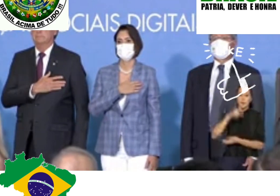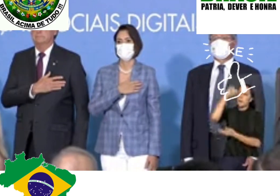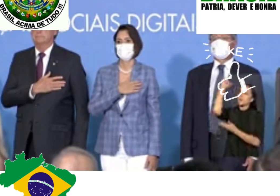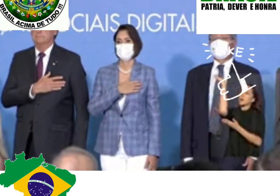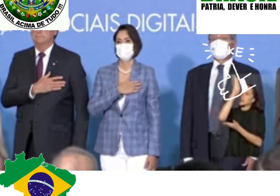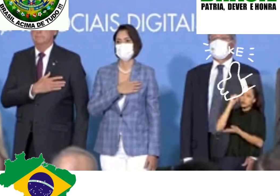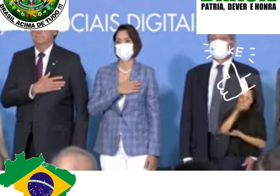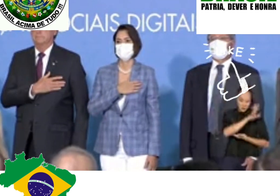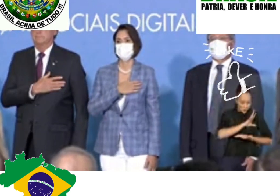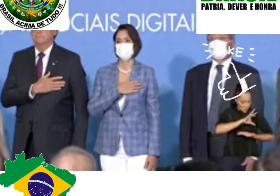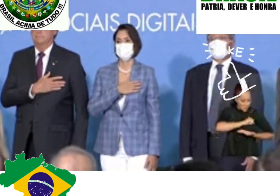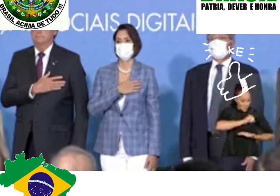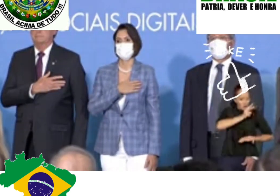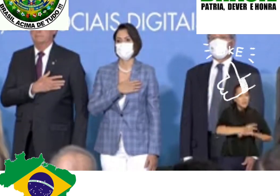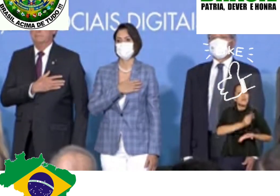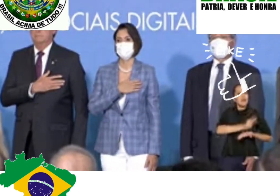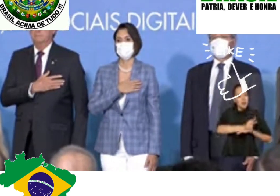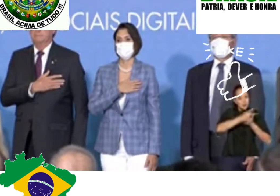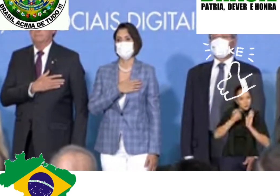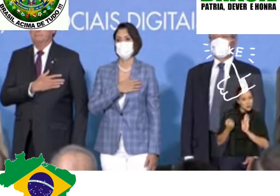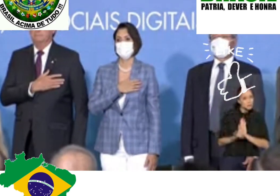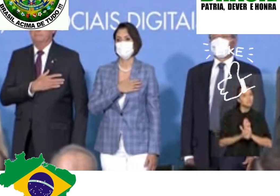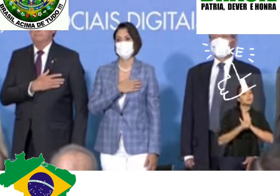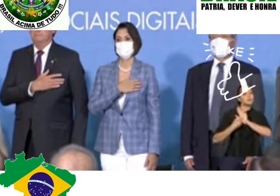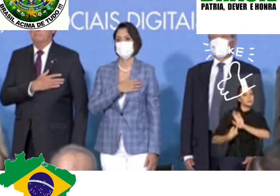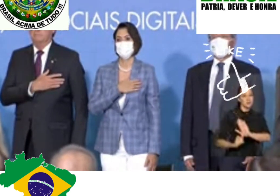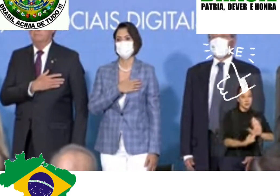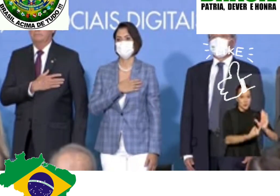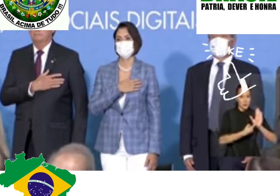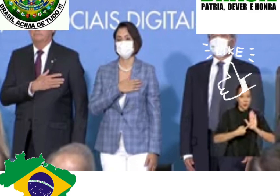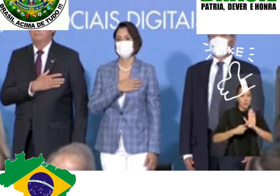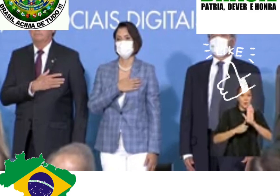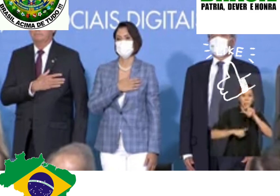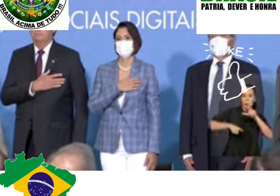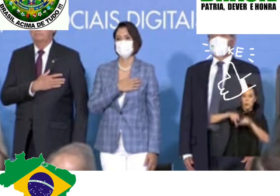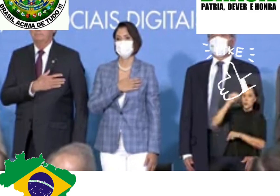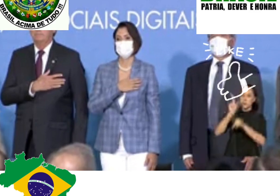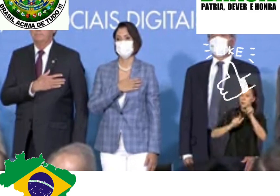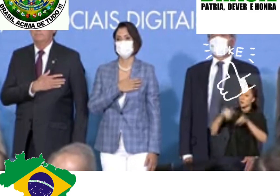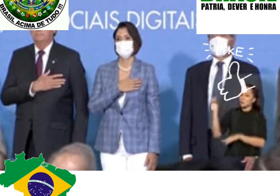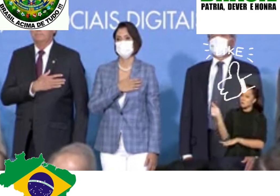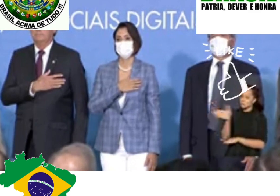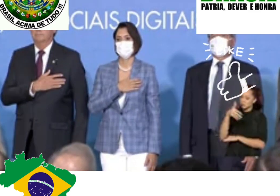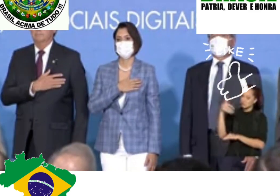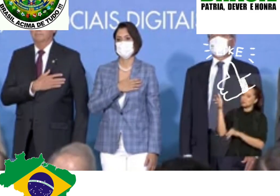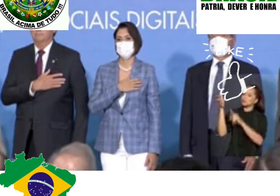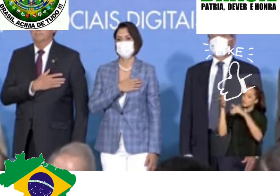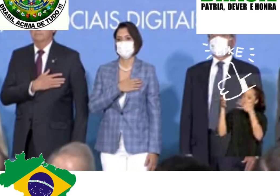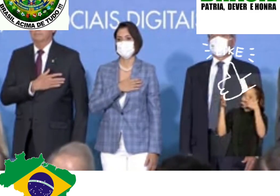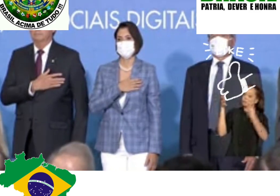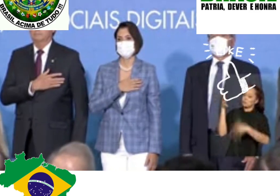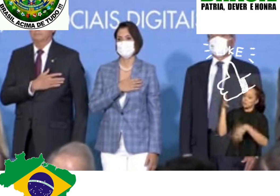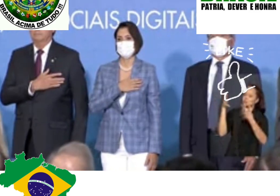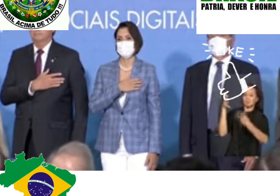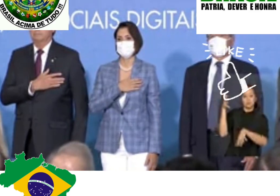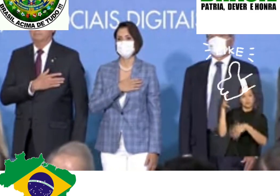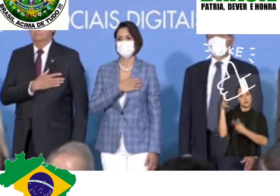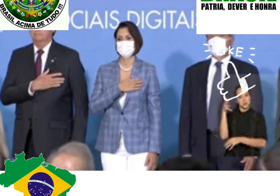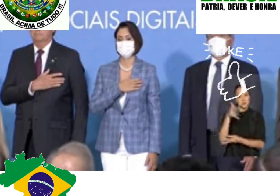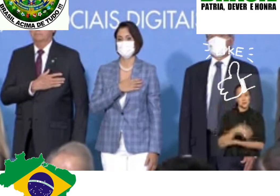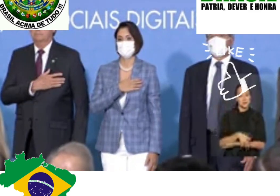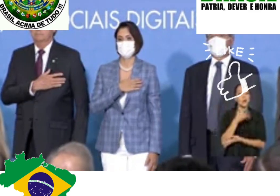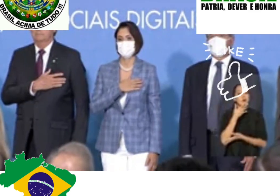salve, Brasil de amor eterno seja símbolo, um lá para o teu centas